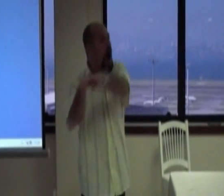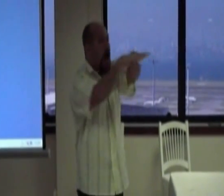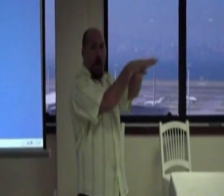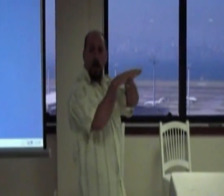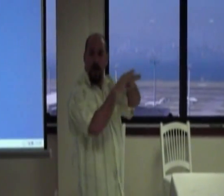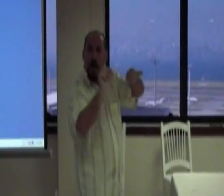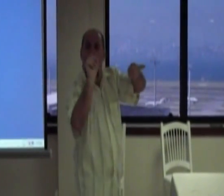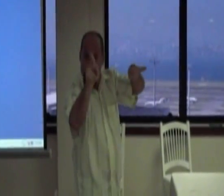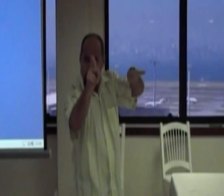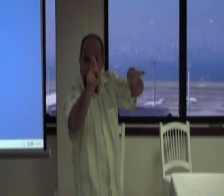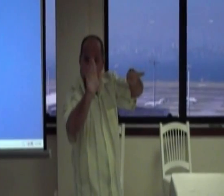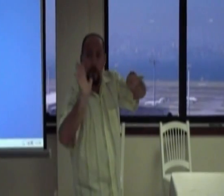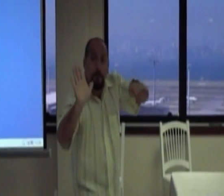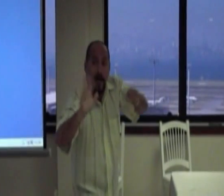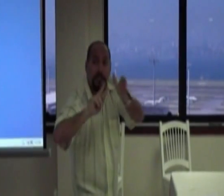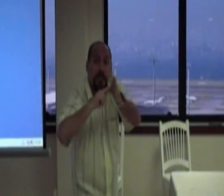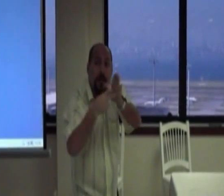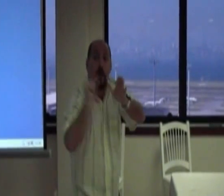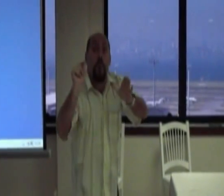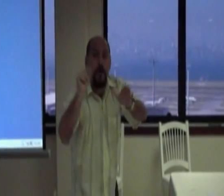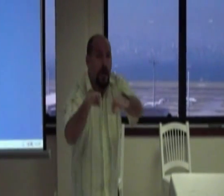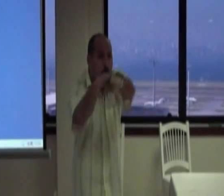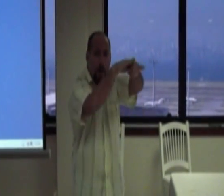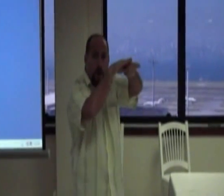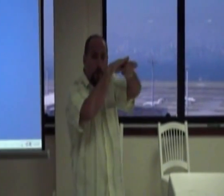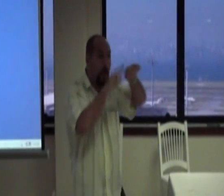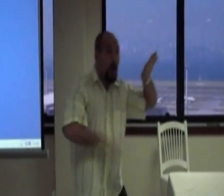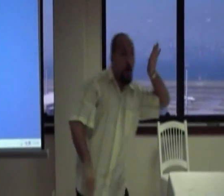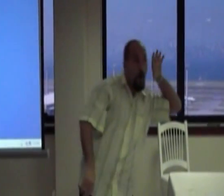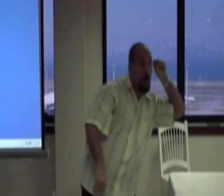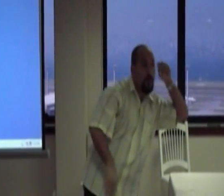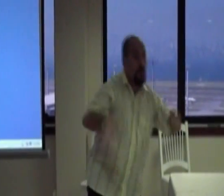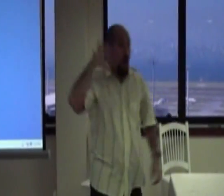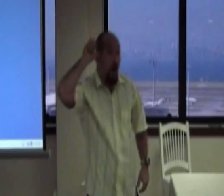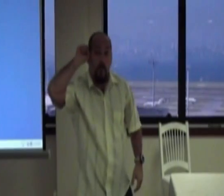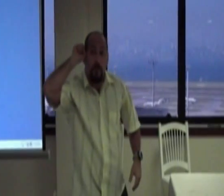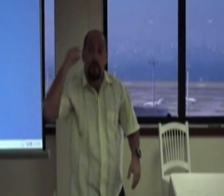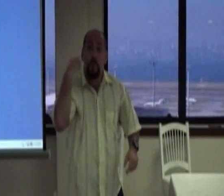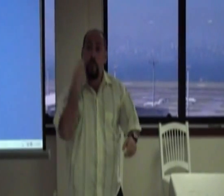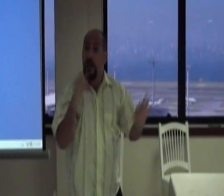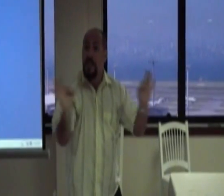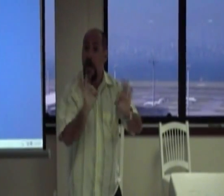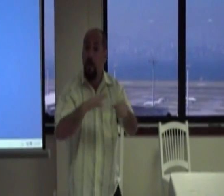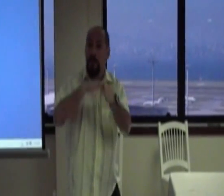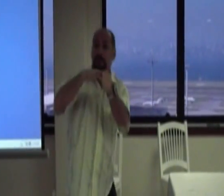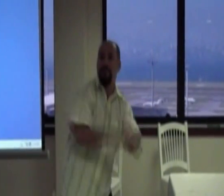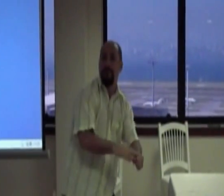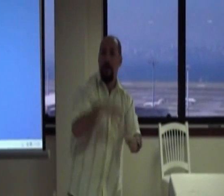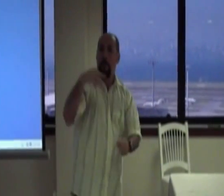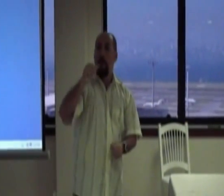gente precisa igualar isso aí, universalizar isso aí. O que significa essa universalização? Não